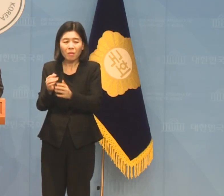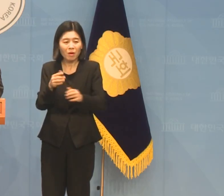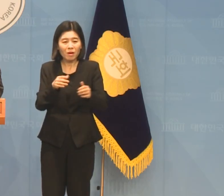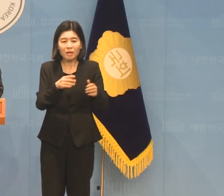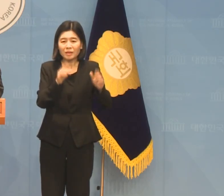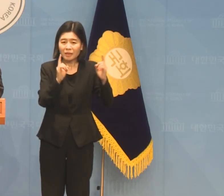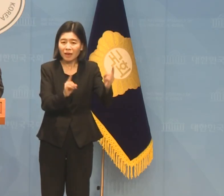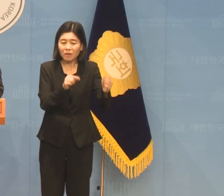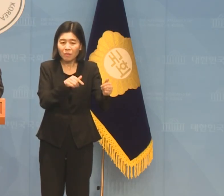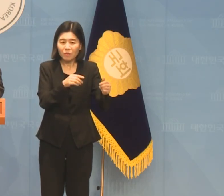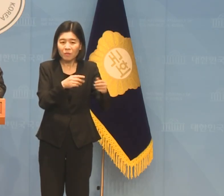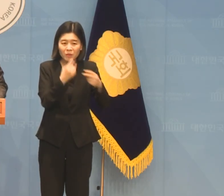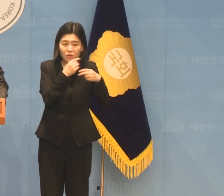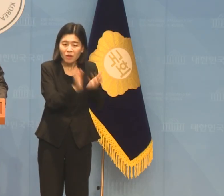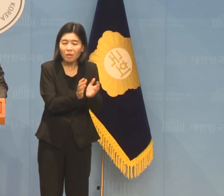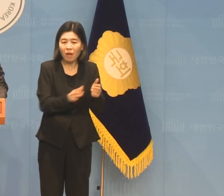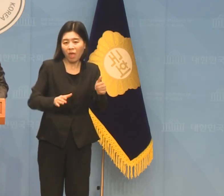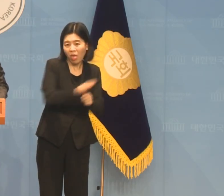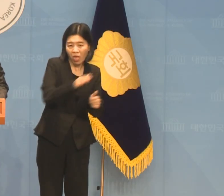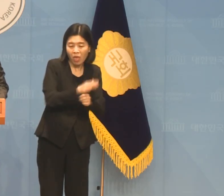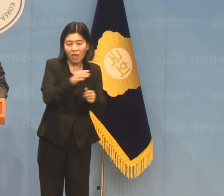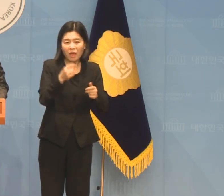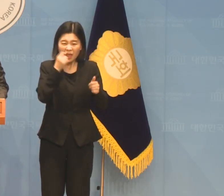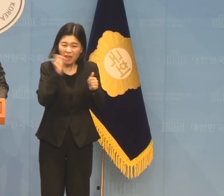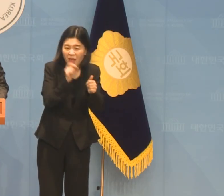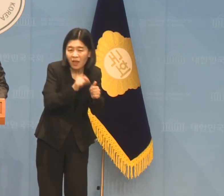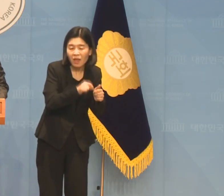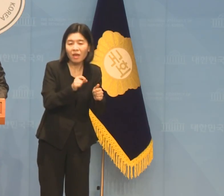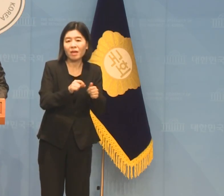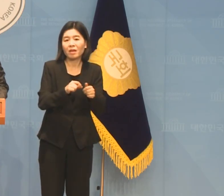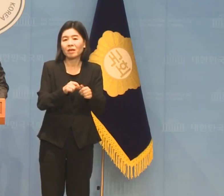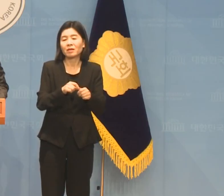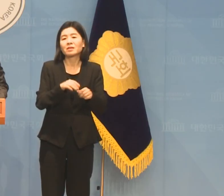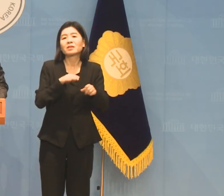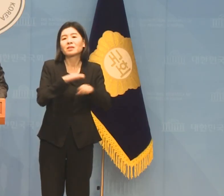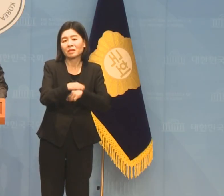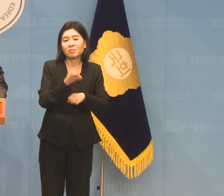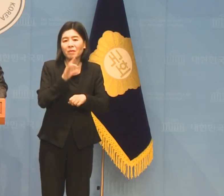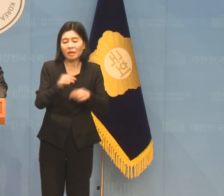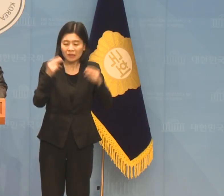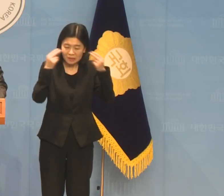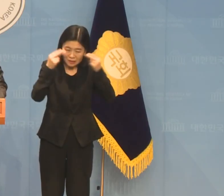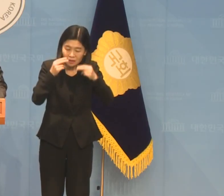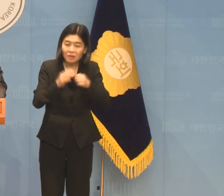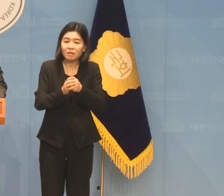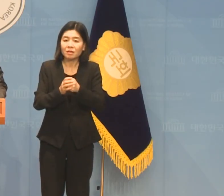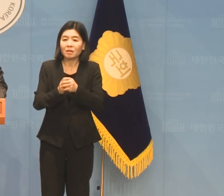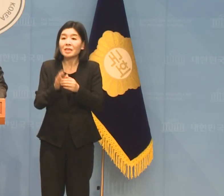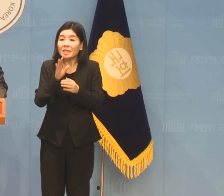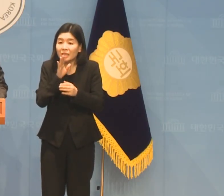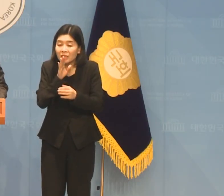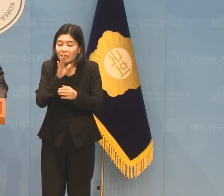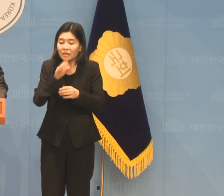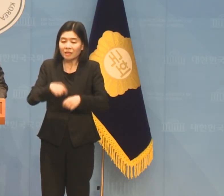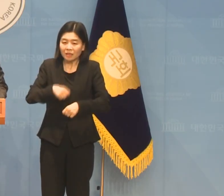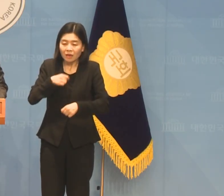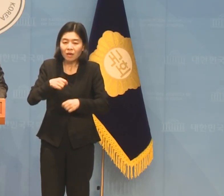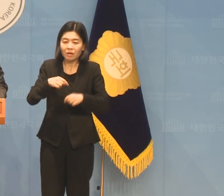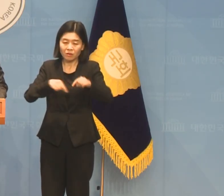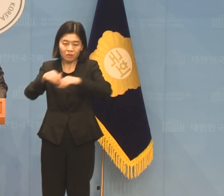공격에 집중하고 진정성 있고 속 깊은 정책과 메시지를 제시하지 못하고